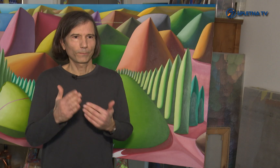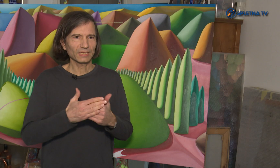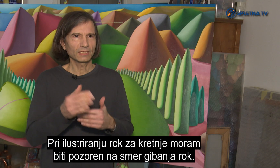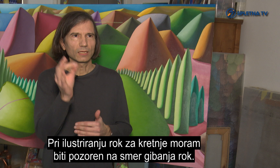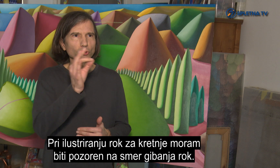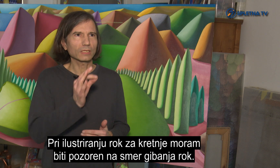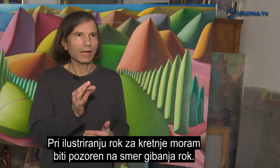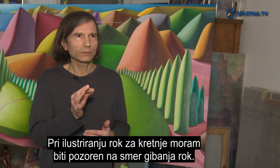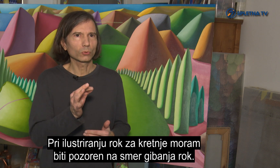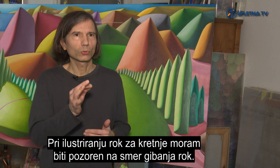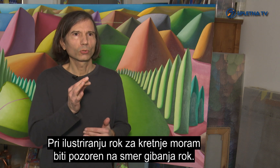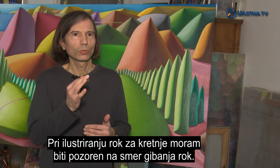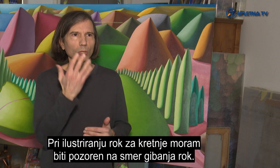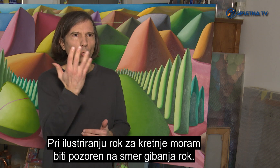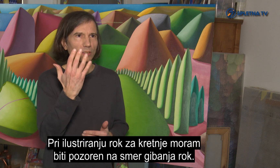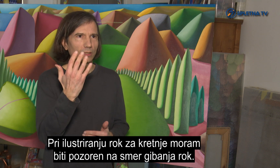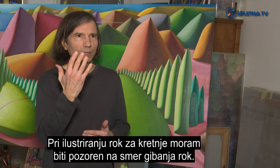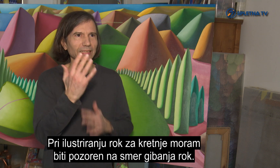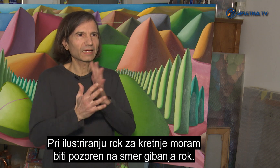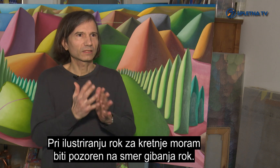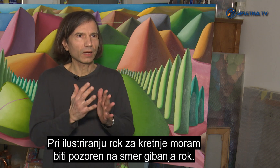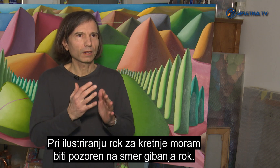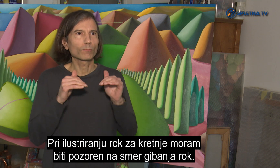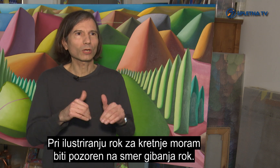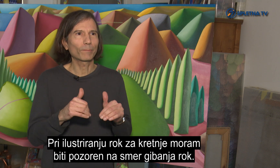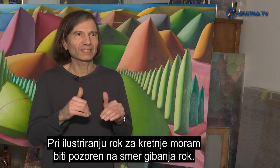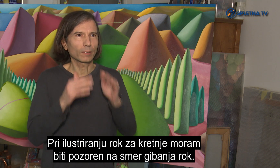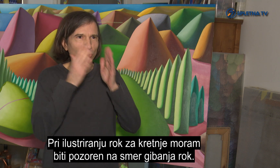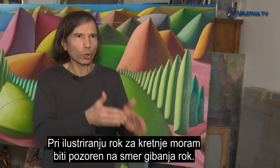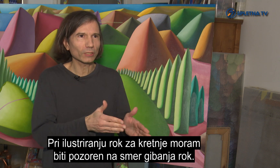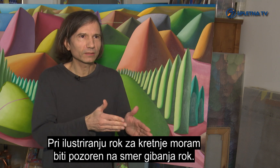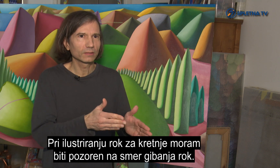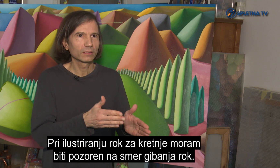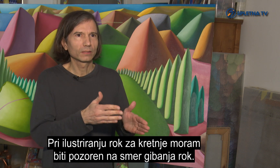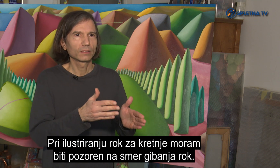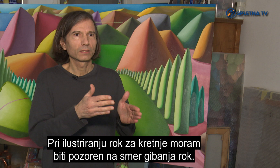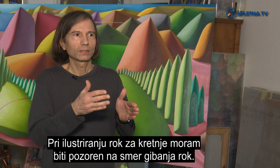Pri ilustriranju rok kretena mora biti pozoren.